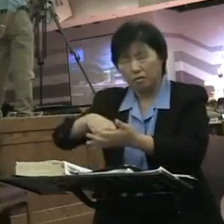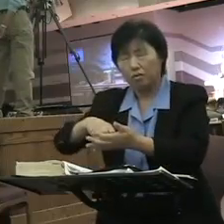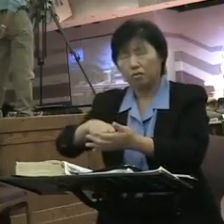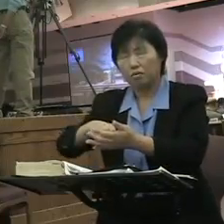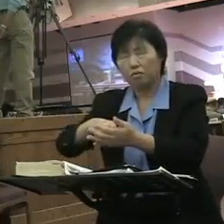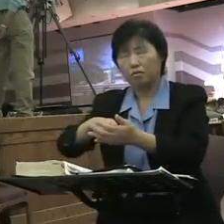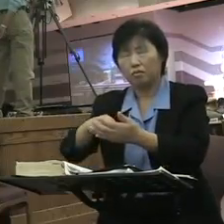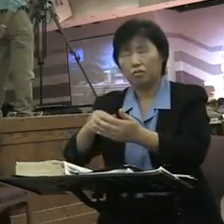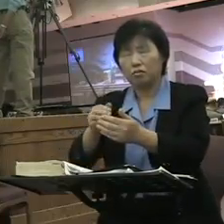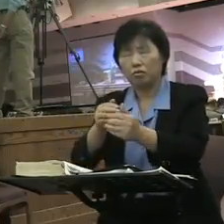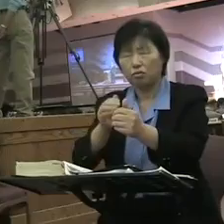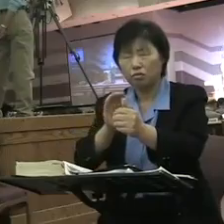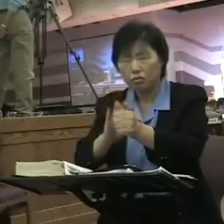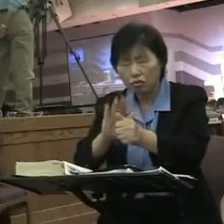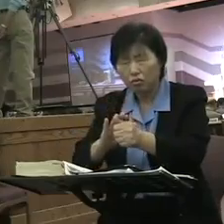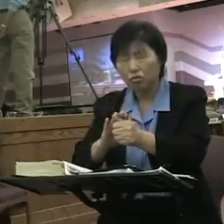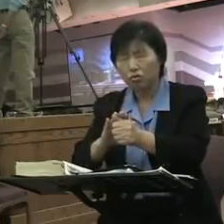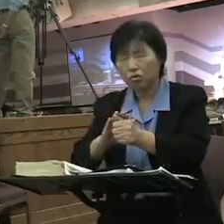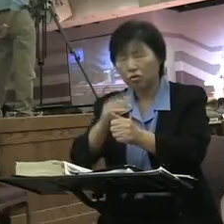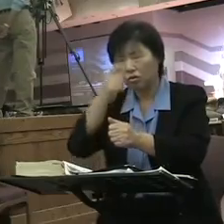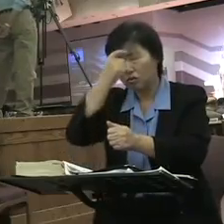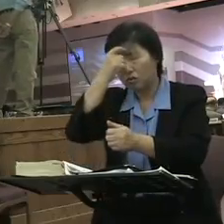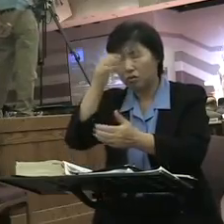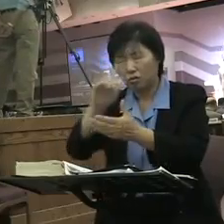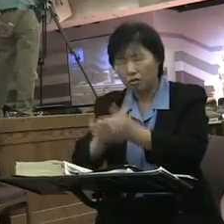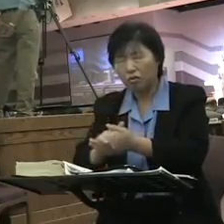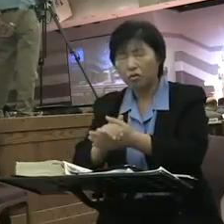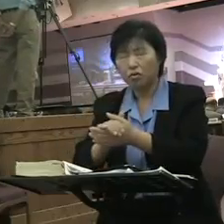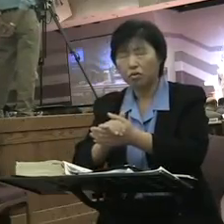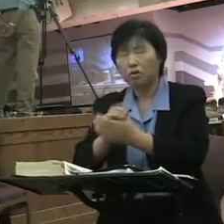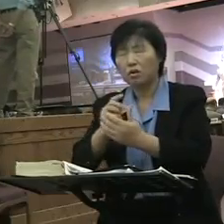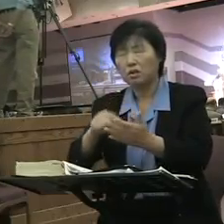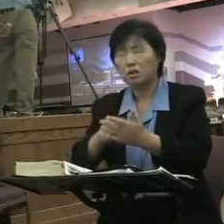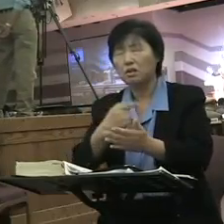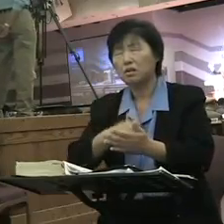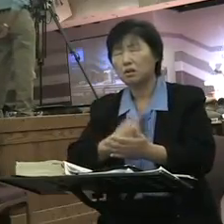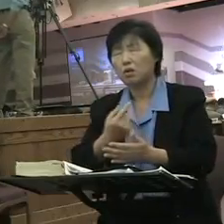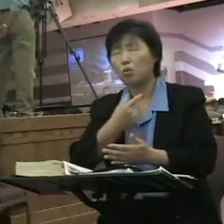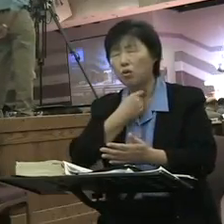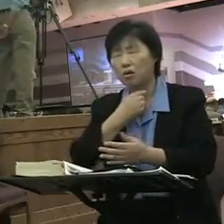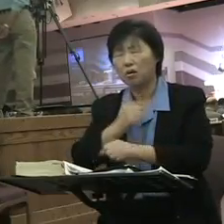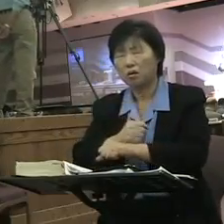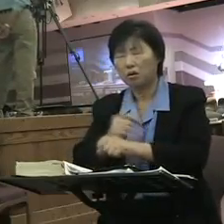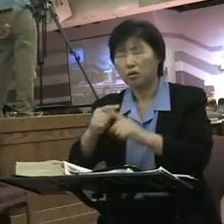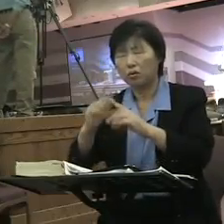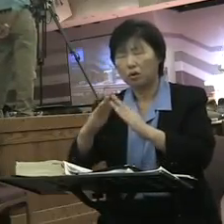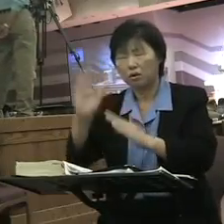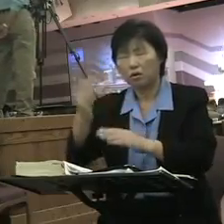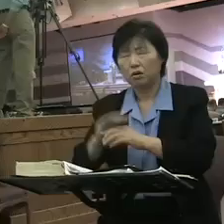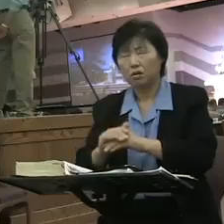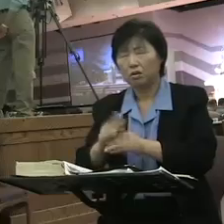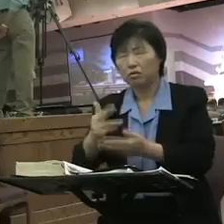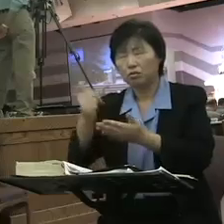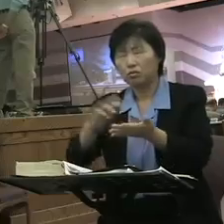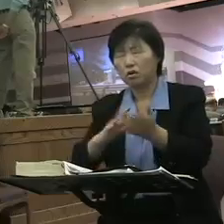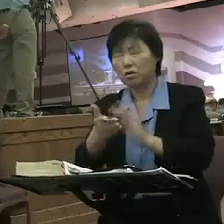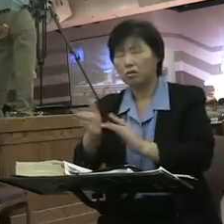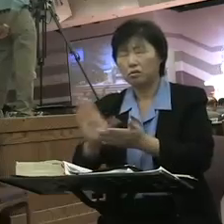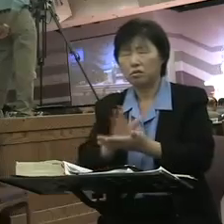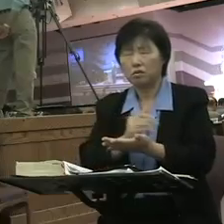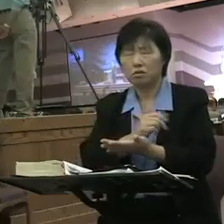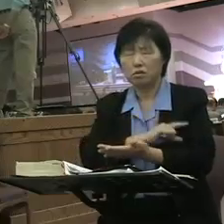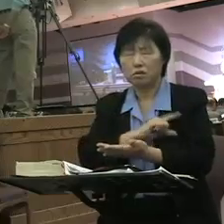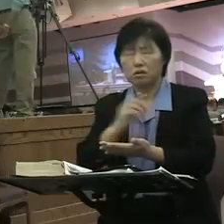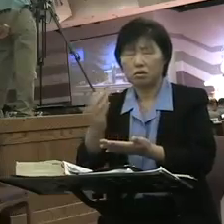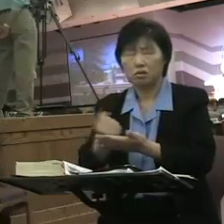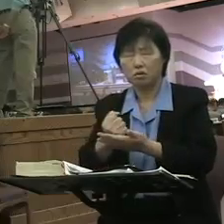자원으로 서포트하는 그러한 교회가 되게 하여 주시옵소서. 할렐루야. 주님께 영광을 돌리오며 우리 주 예수님의